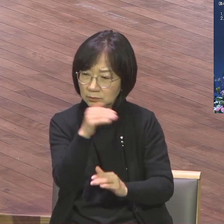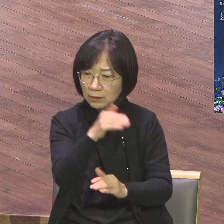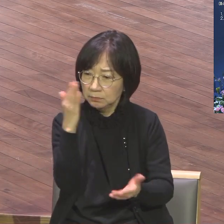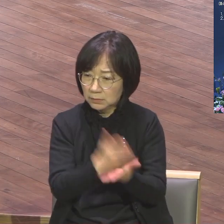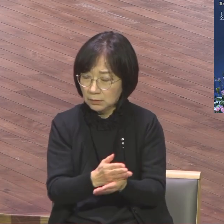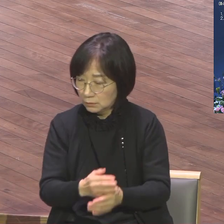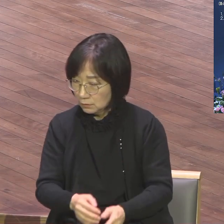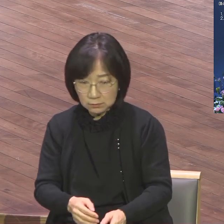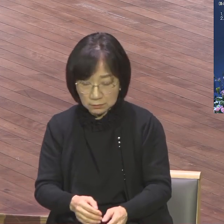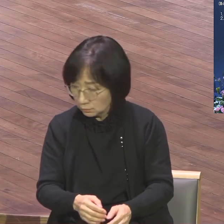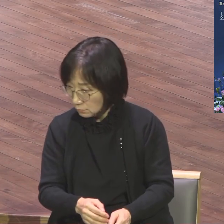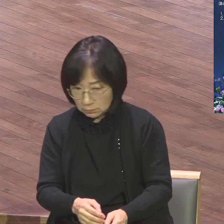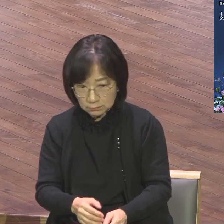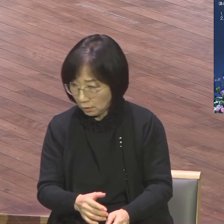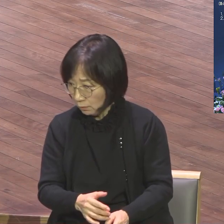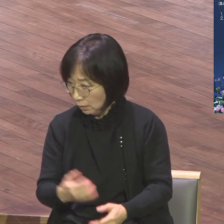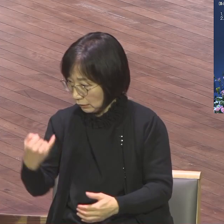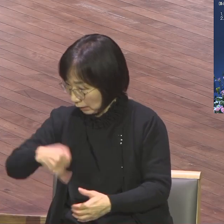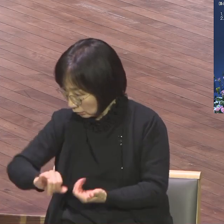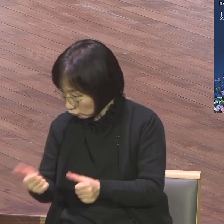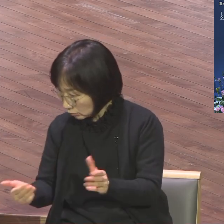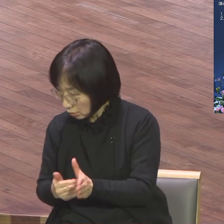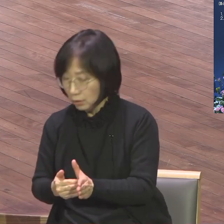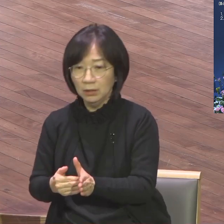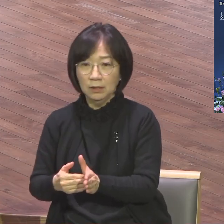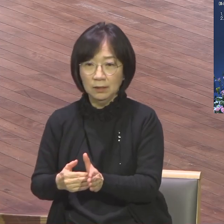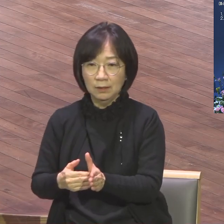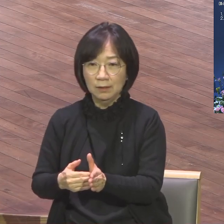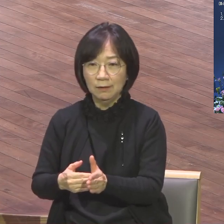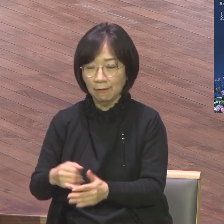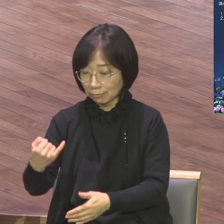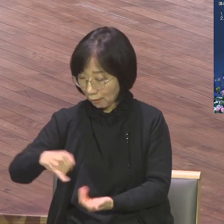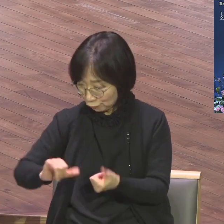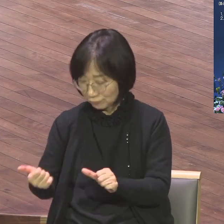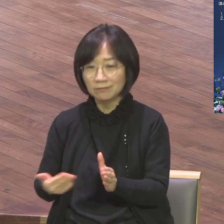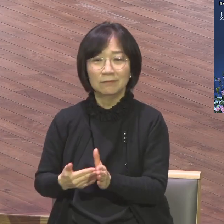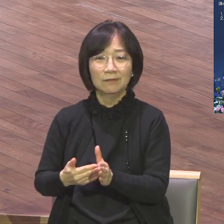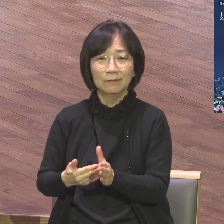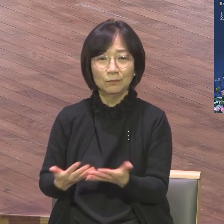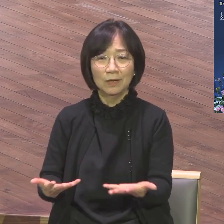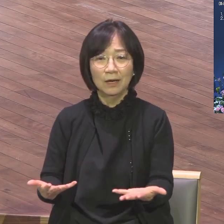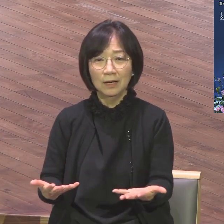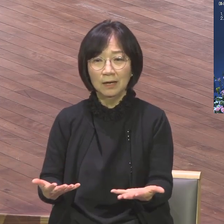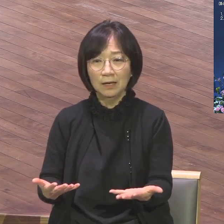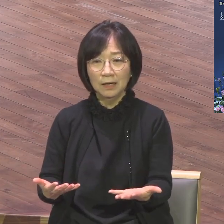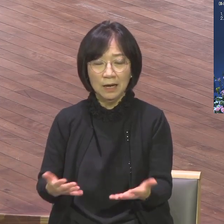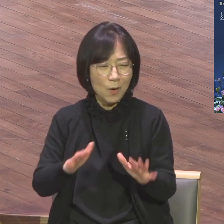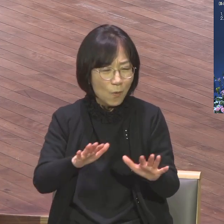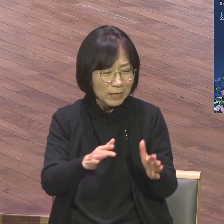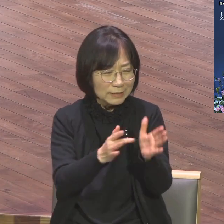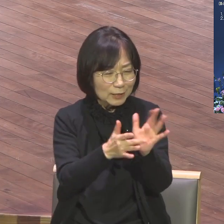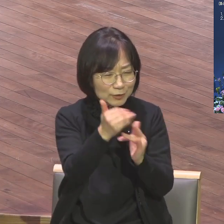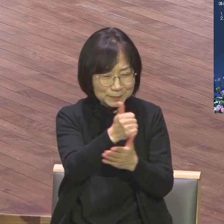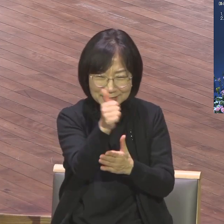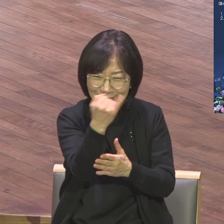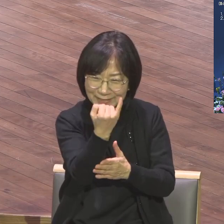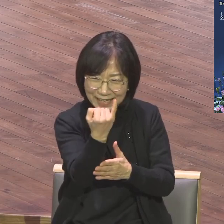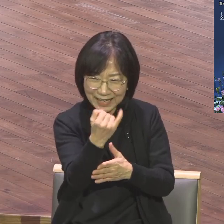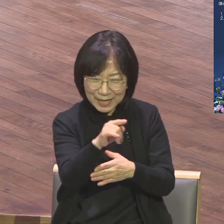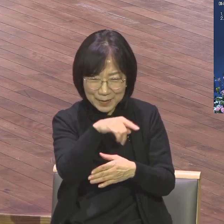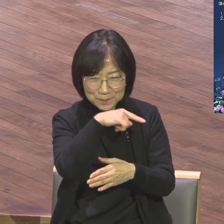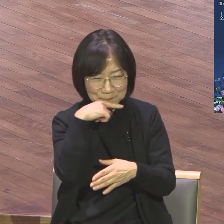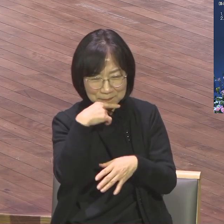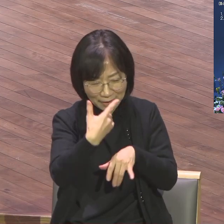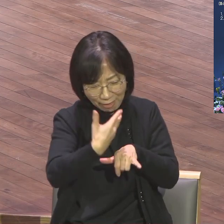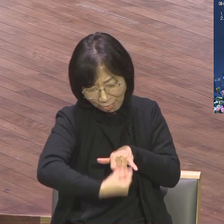말씀하고 있는데 온 거예요. 죽었다는 겁니다. 자, 잠시 지체하는 그 시간인데요.